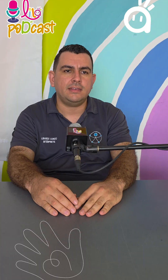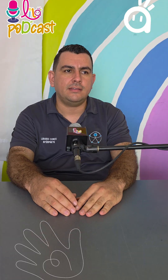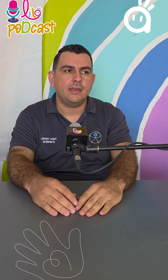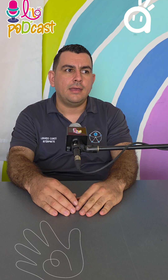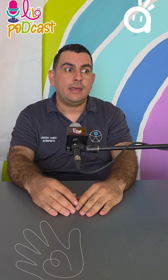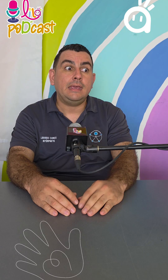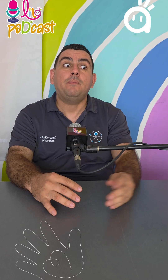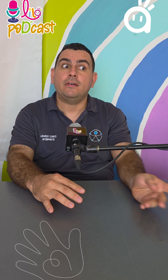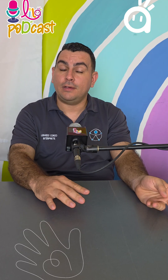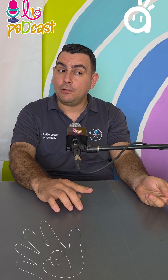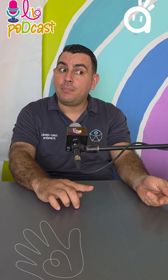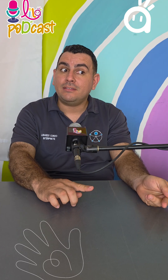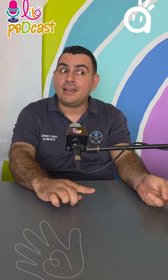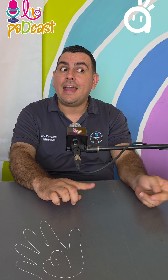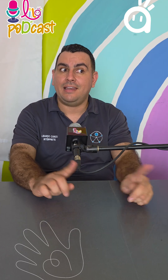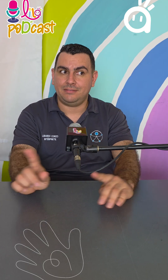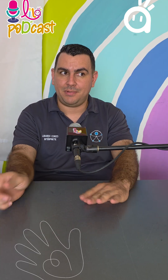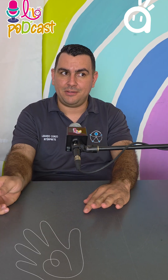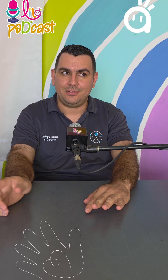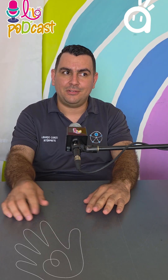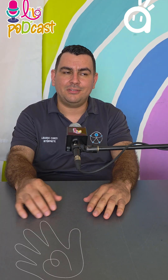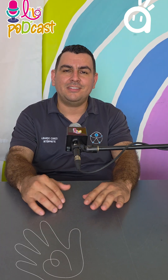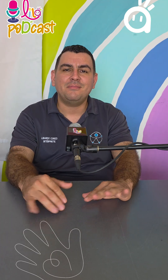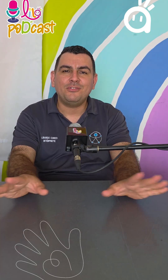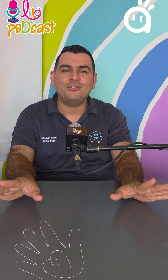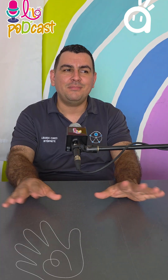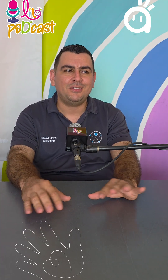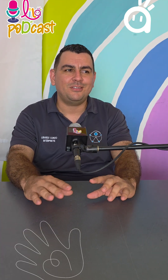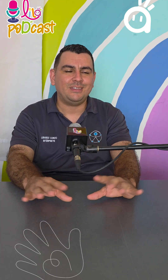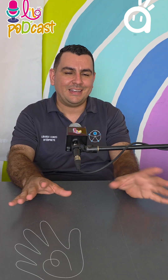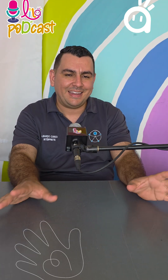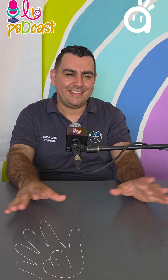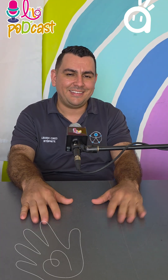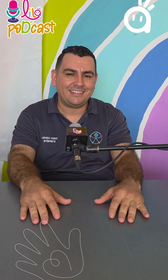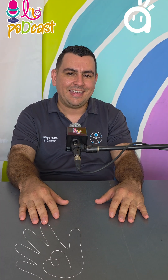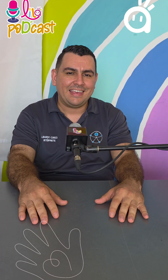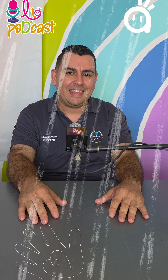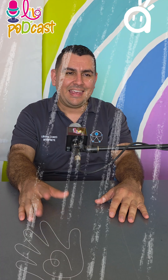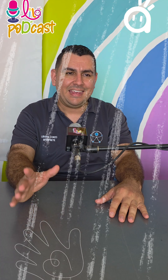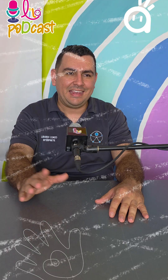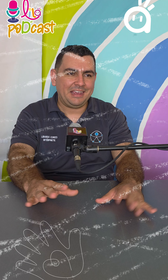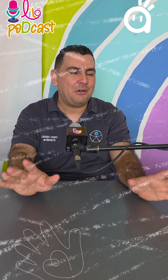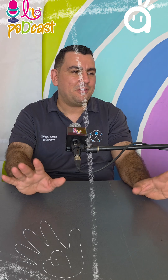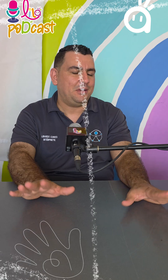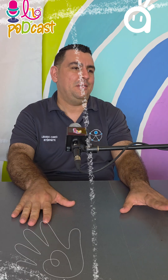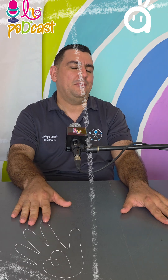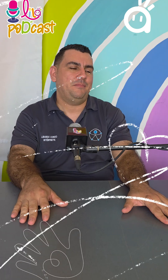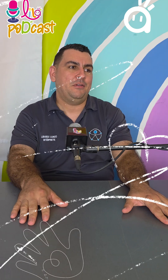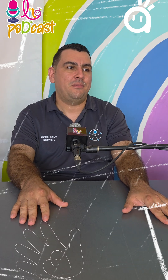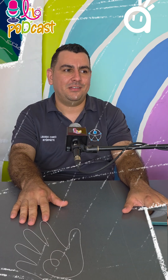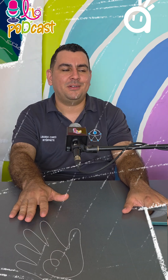señas y poderlo pasar al español. Entonces hay muchos mitos y creencias y qué bueno que me lo puedas